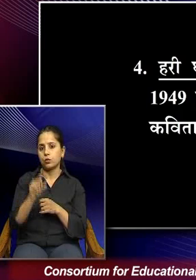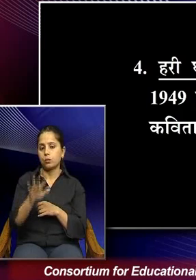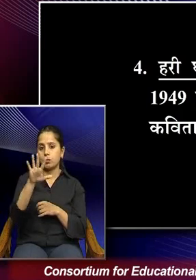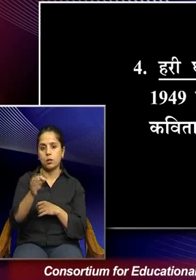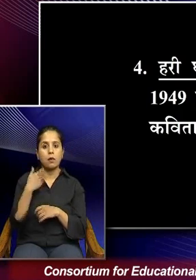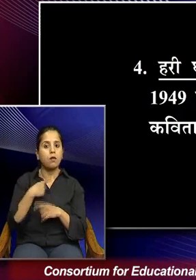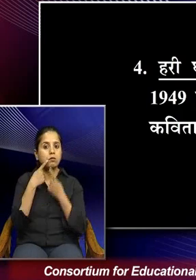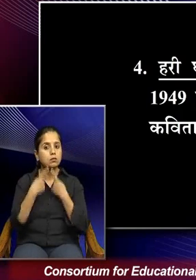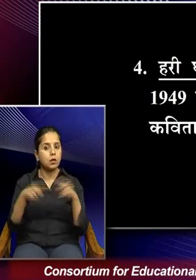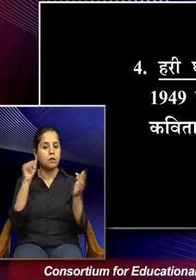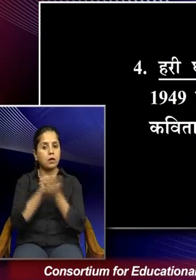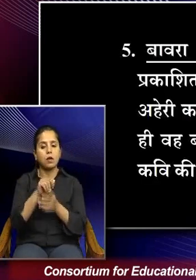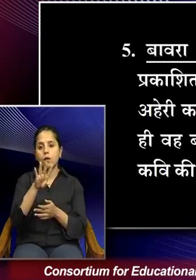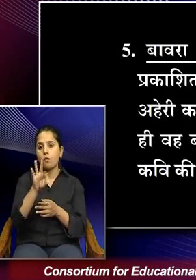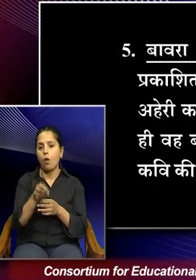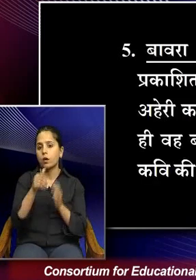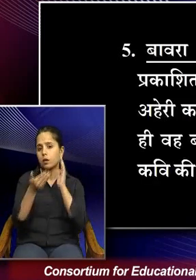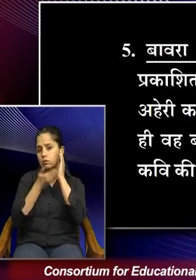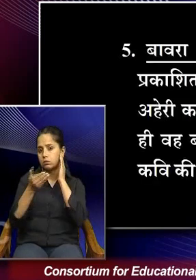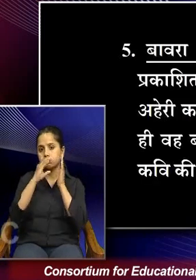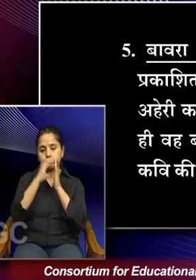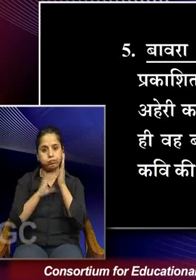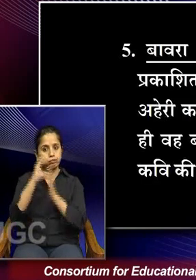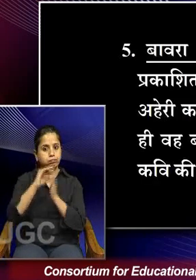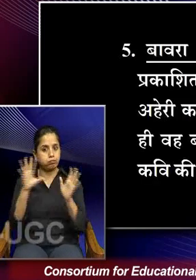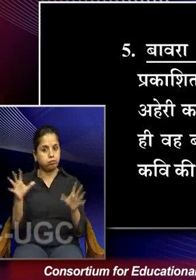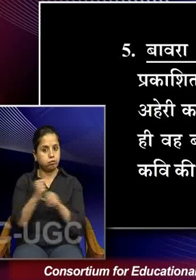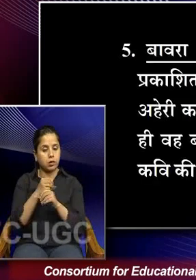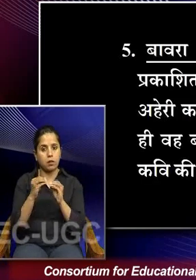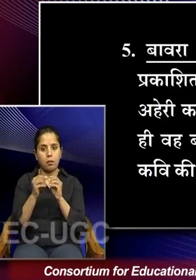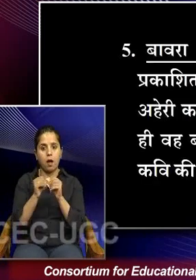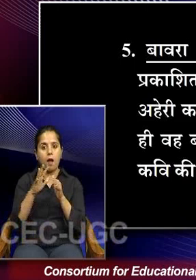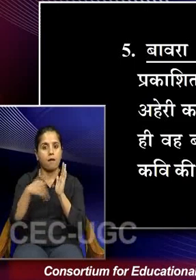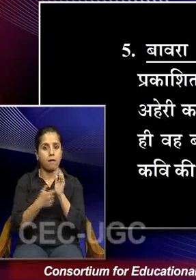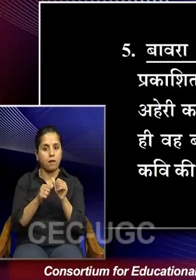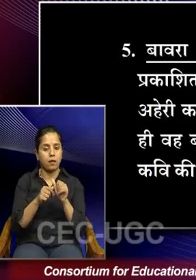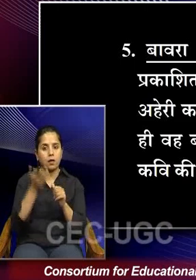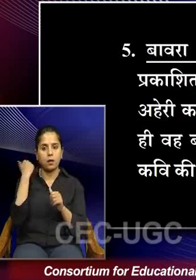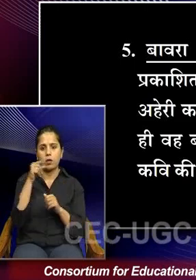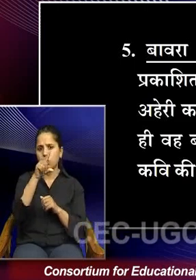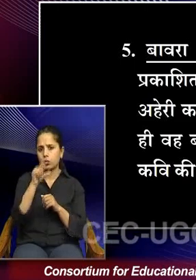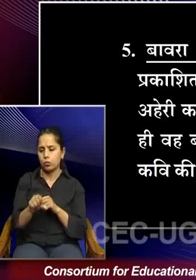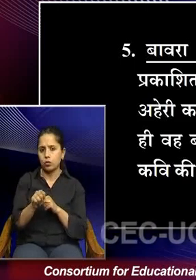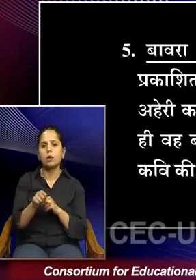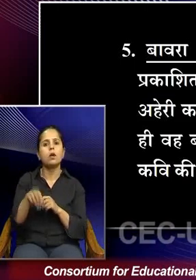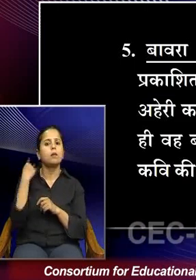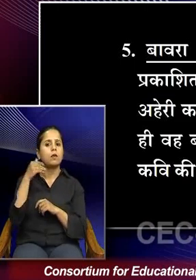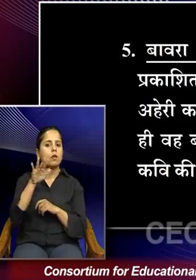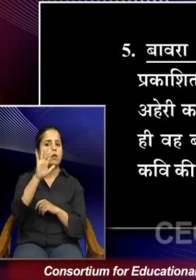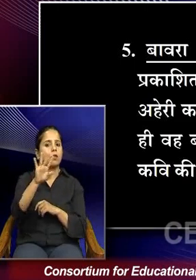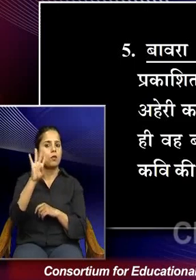40 कविताओं का संग्रह बरा अहेरी 1954 में प्रकाशित